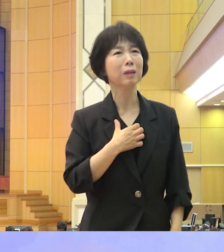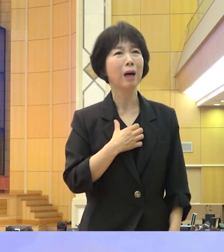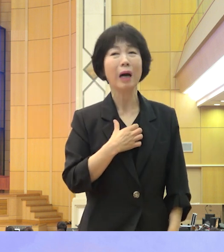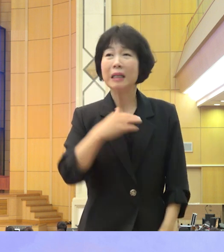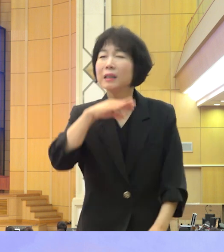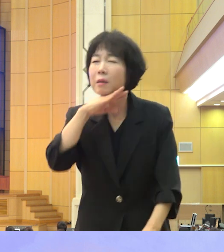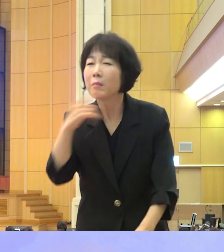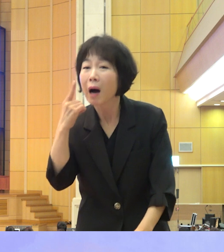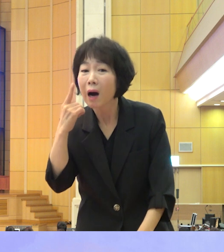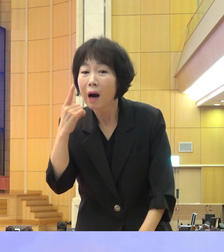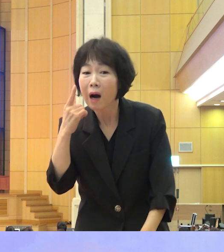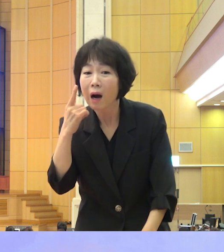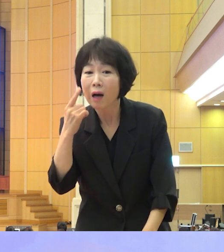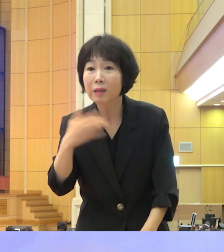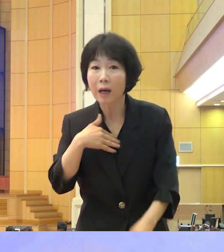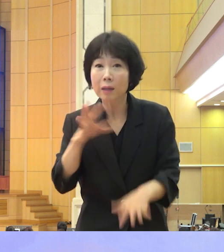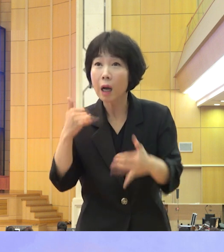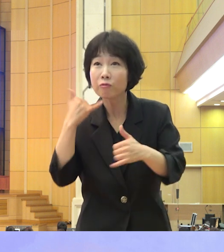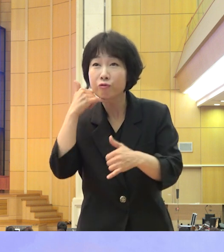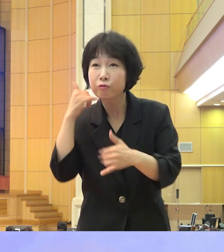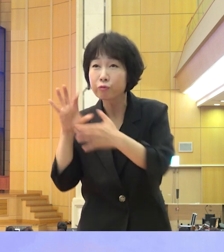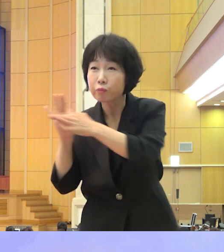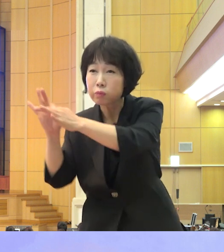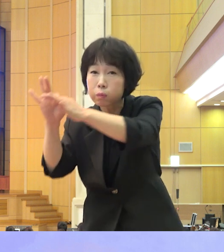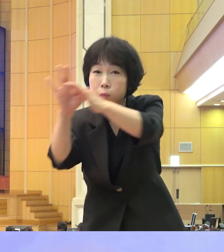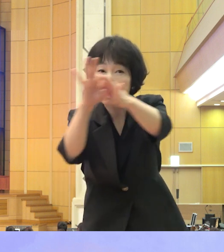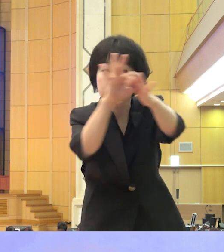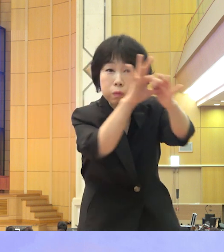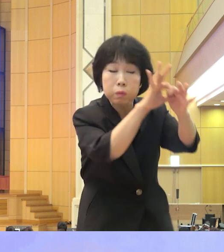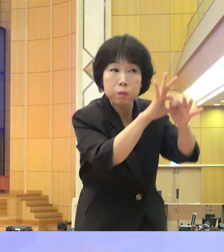알아봤더니, 제가 막 수소문해서 알아봤어요.